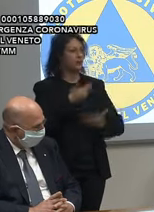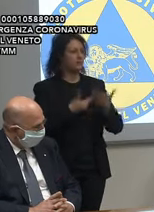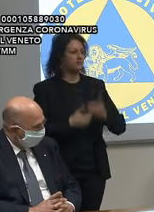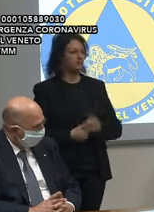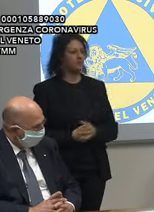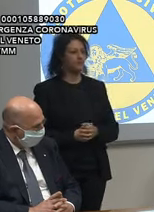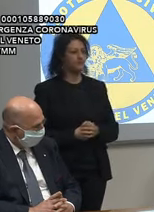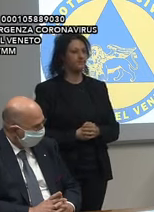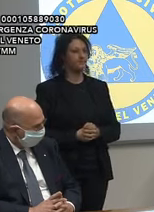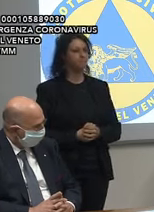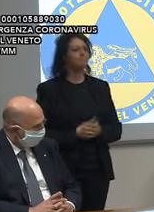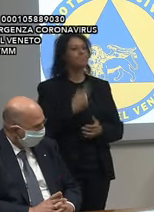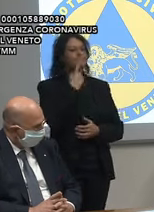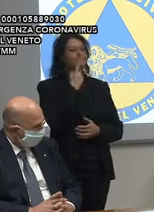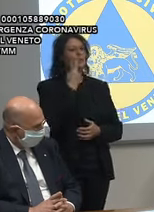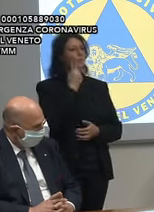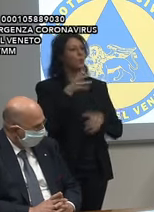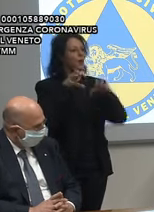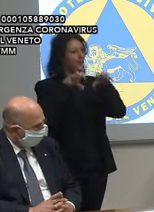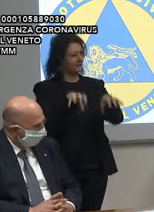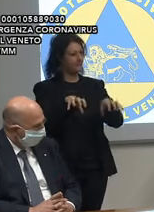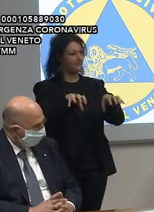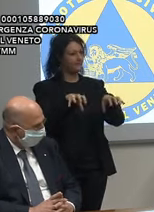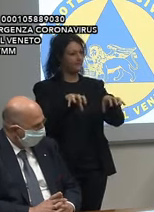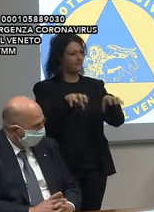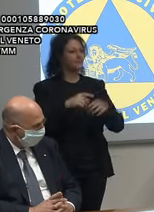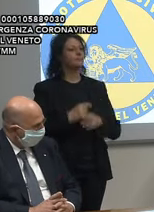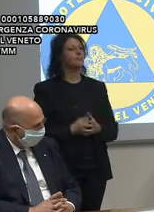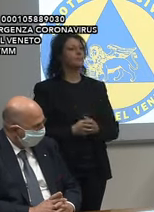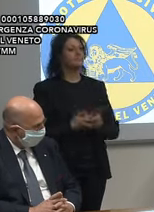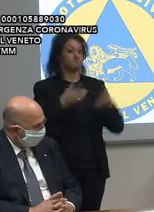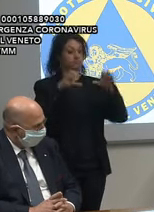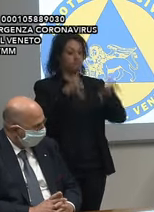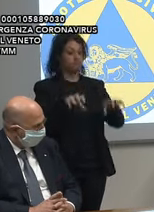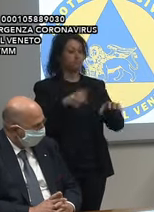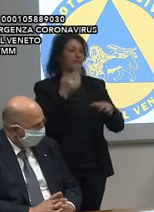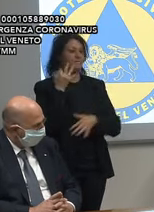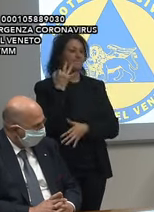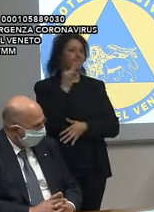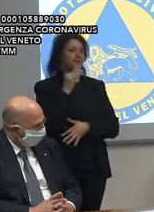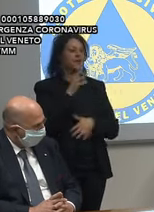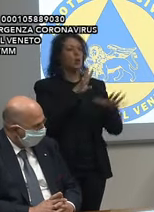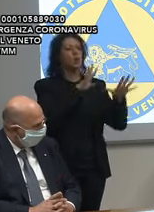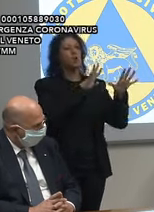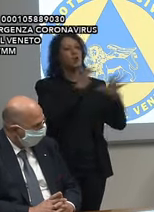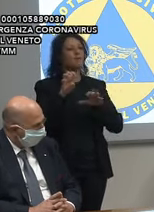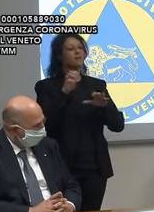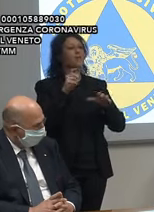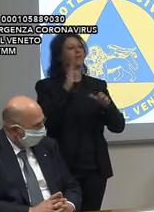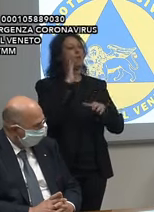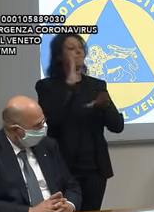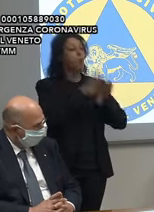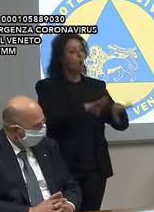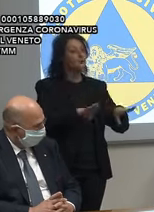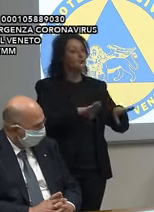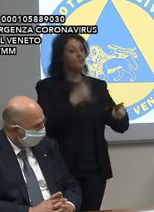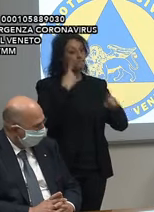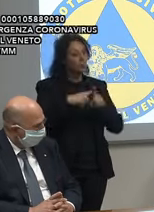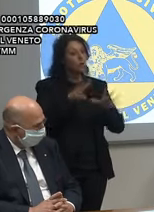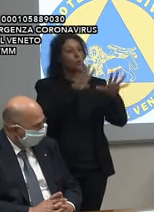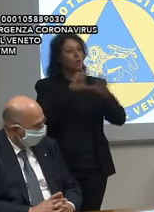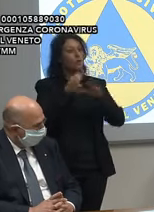Saranno 2 poli, come ha detto il governatore, 2 poli di eccellenza, 900 posti letto più 900 posti letto. Un